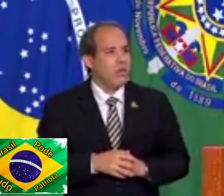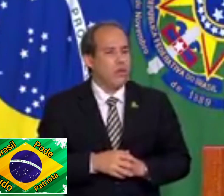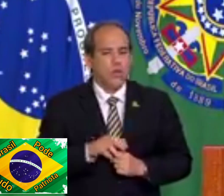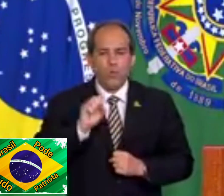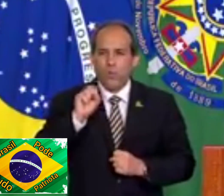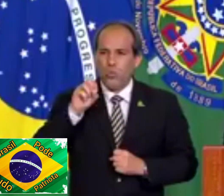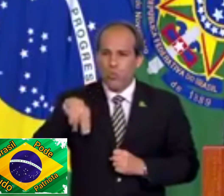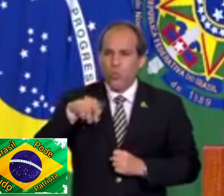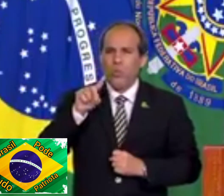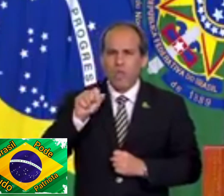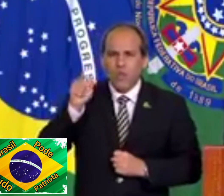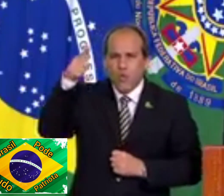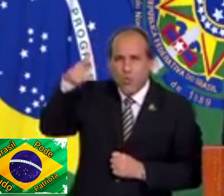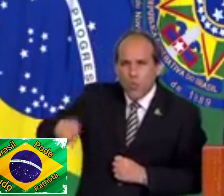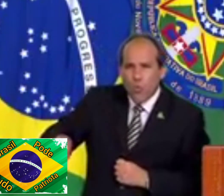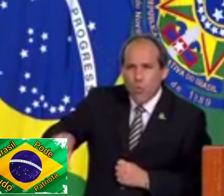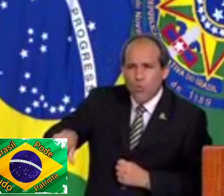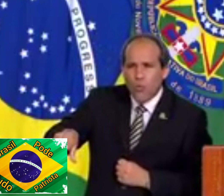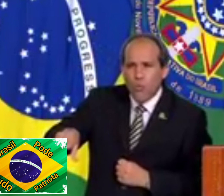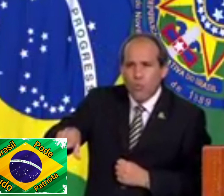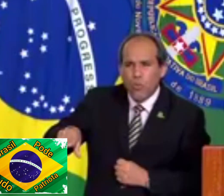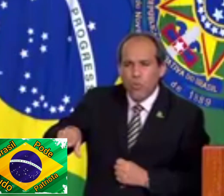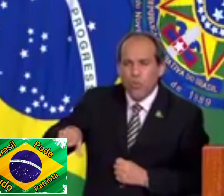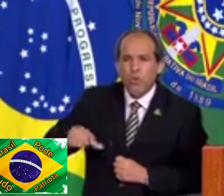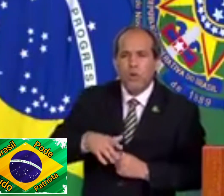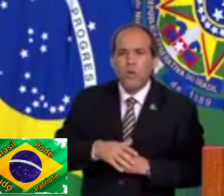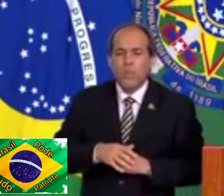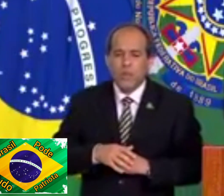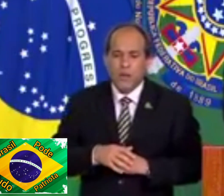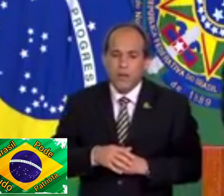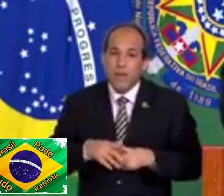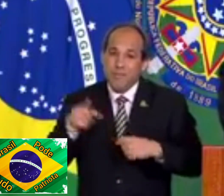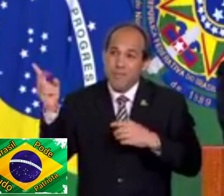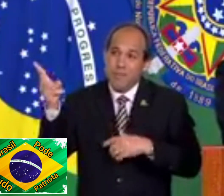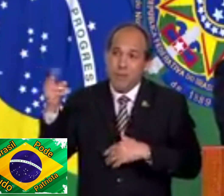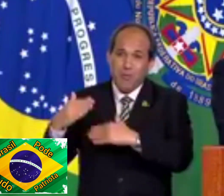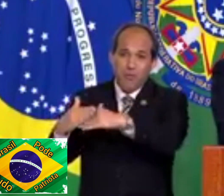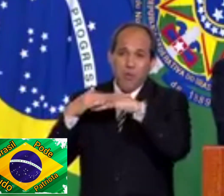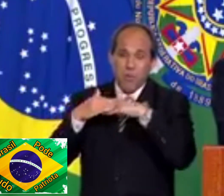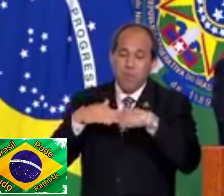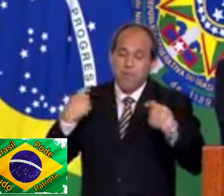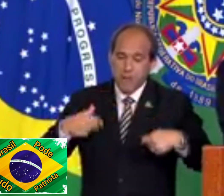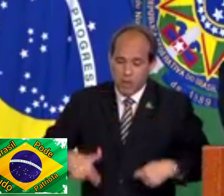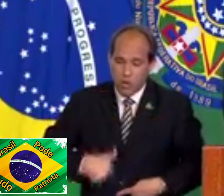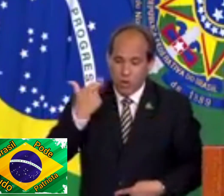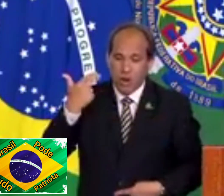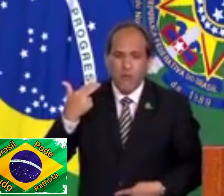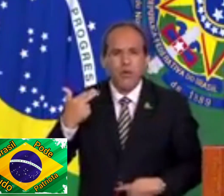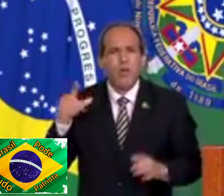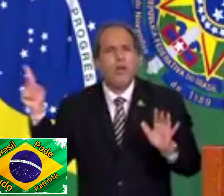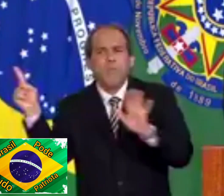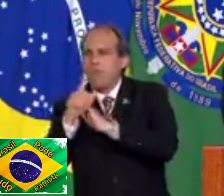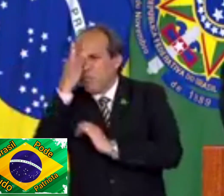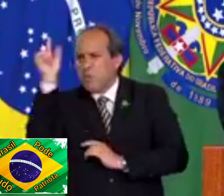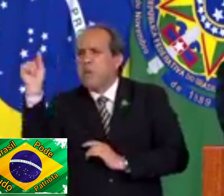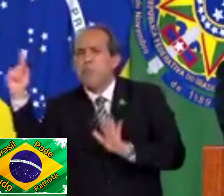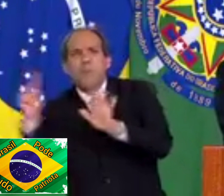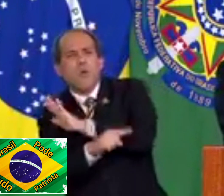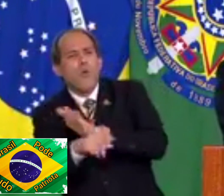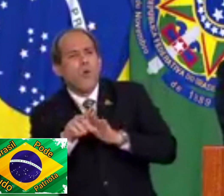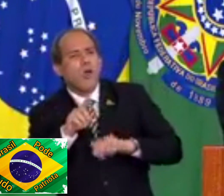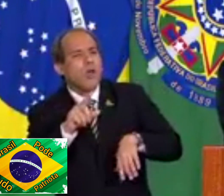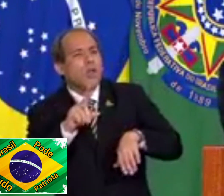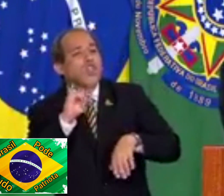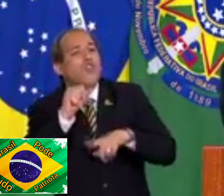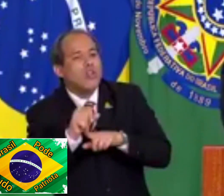nosogástrica, entre outras coisas. E quando ele falou, vamos ter que operá-lo, alguém falou, quando? Ele disse, agora. Foi a segunda